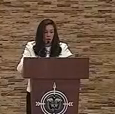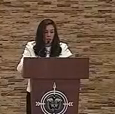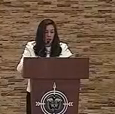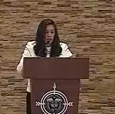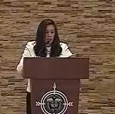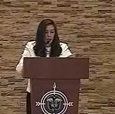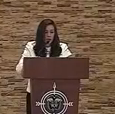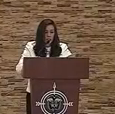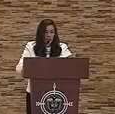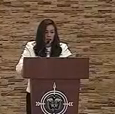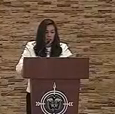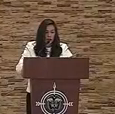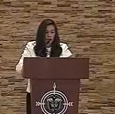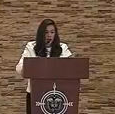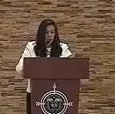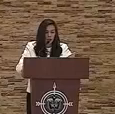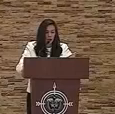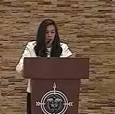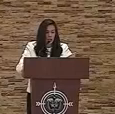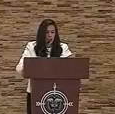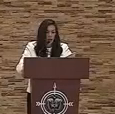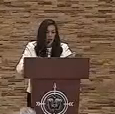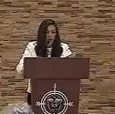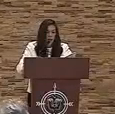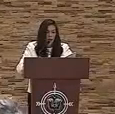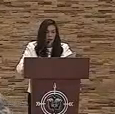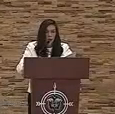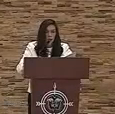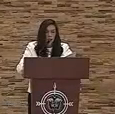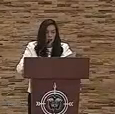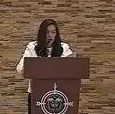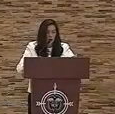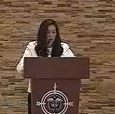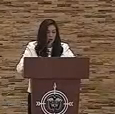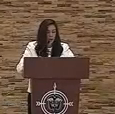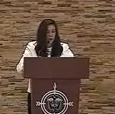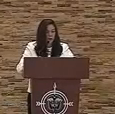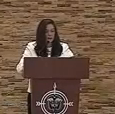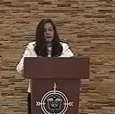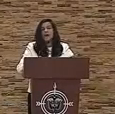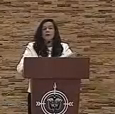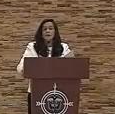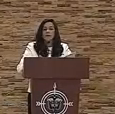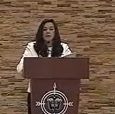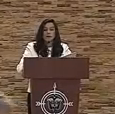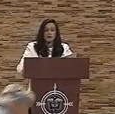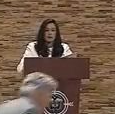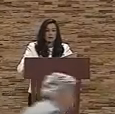Iniciamos entonces con el señor Ministro de Salud y Protección Social, Juan Pablo Uribe Restrepo.